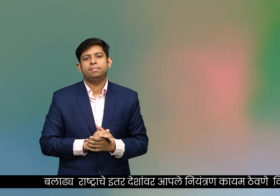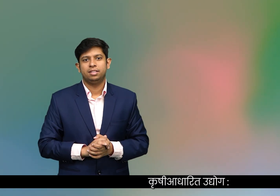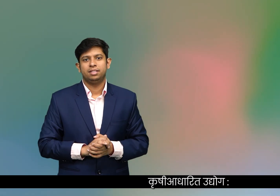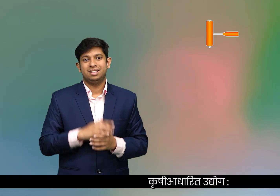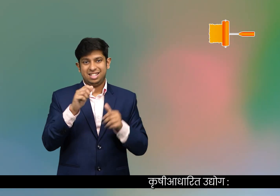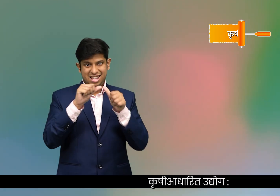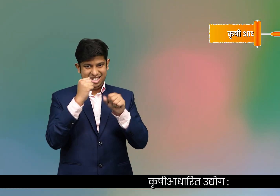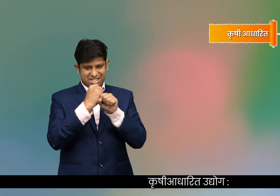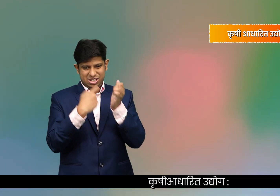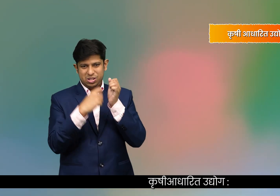कृषी आधारित उद्योग.